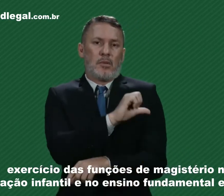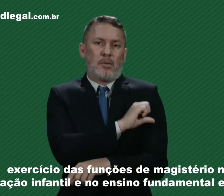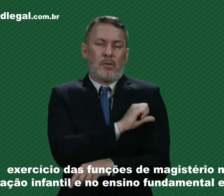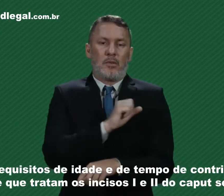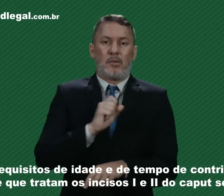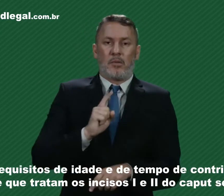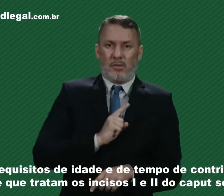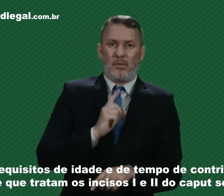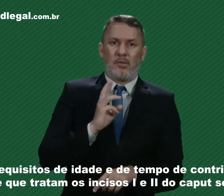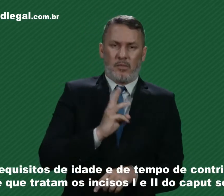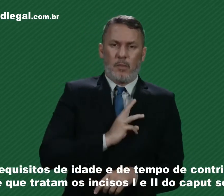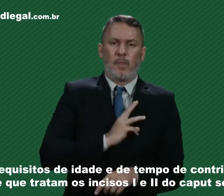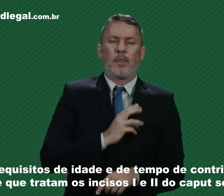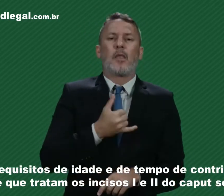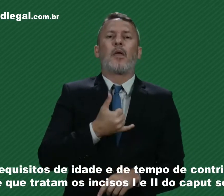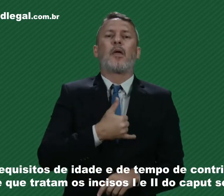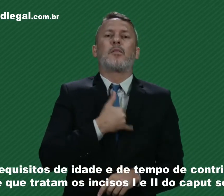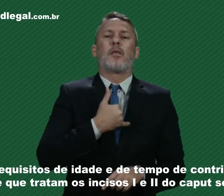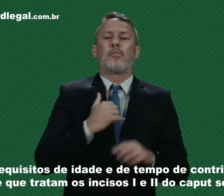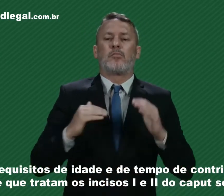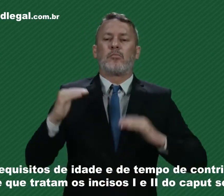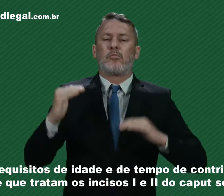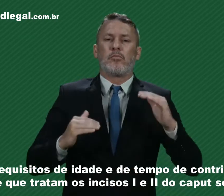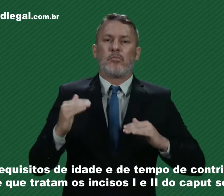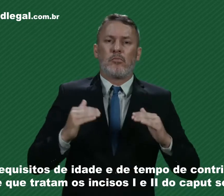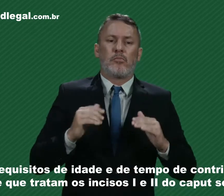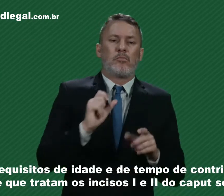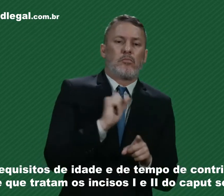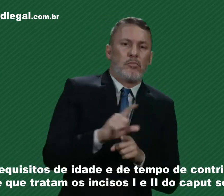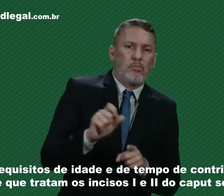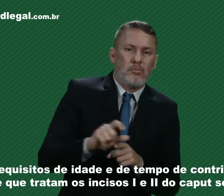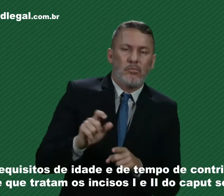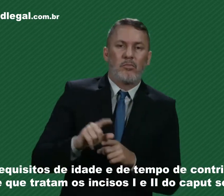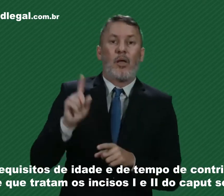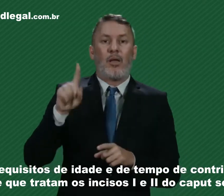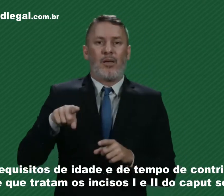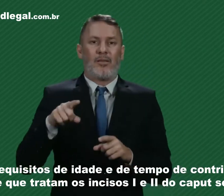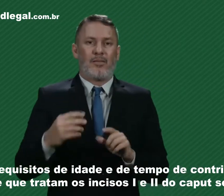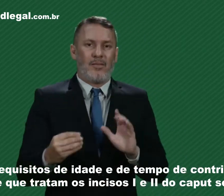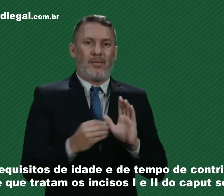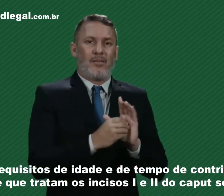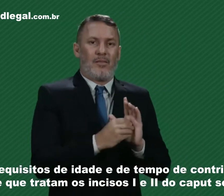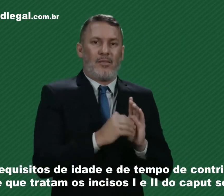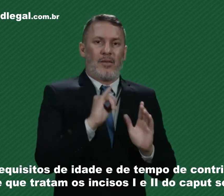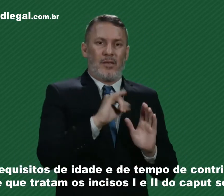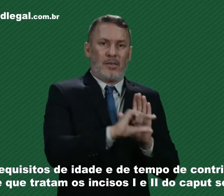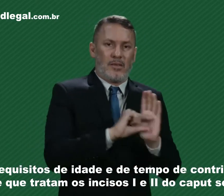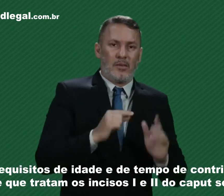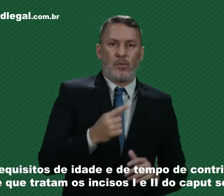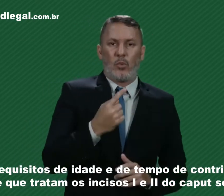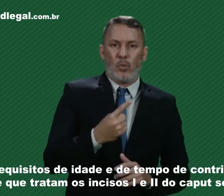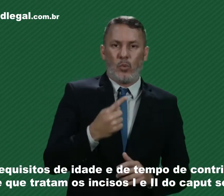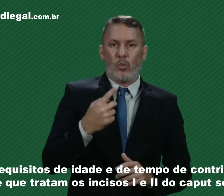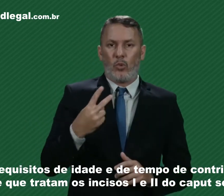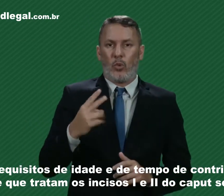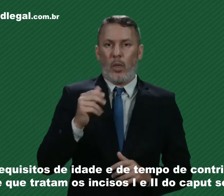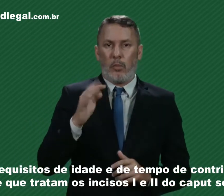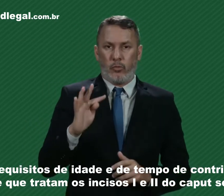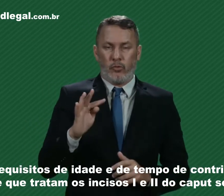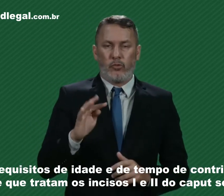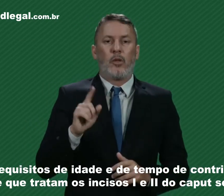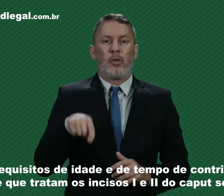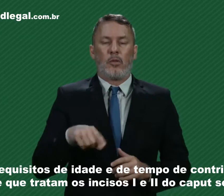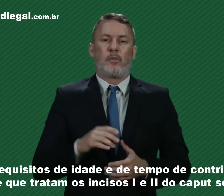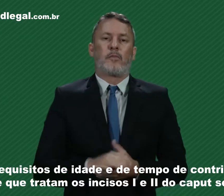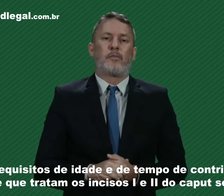e médio, os requisitos de idade e de tempo de contribuição de que tratam os incisos 1 e 2 do caput